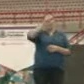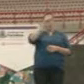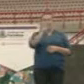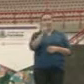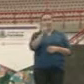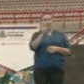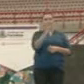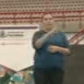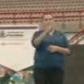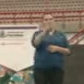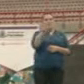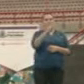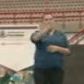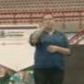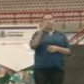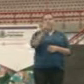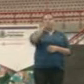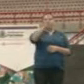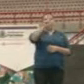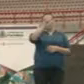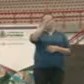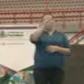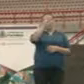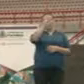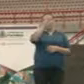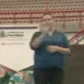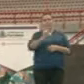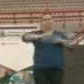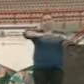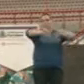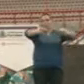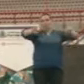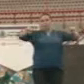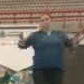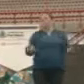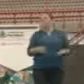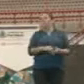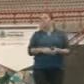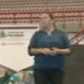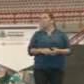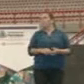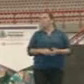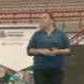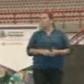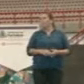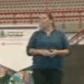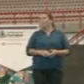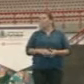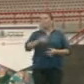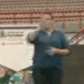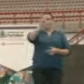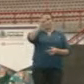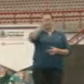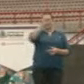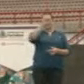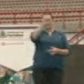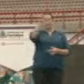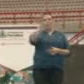certo? Otelo, entre outras. Macbeth, tá certo? Entre outras, tá? Lá vem o menino Luís de